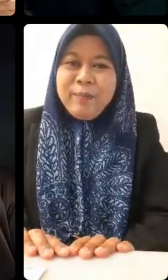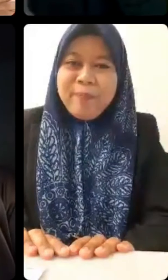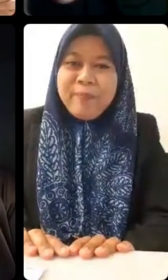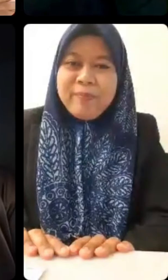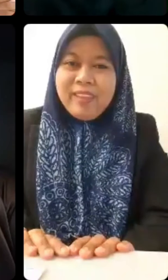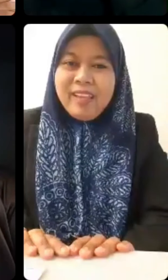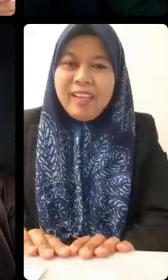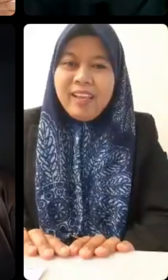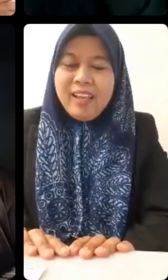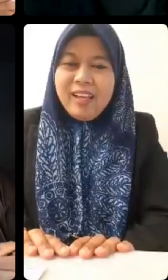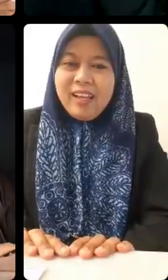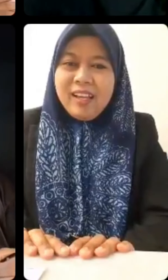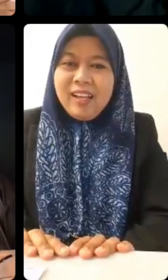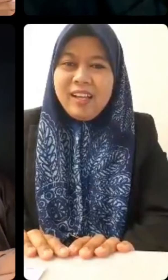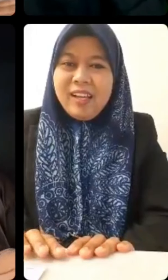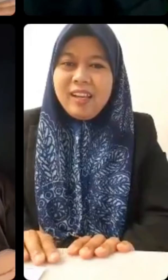Sebelum